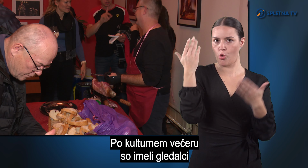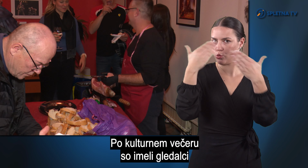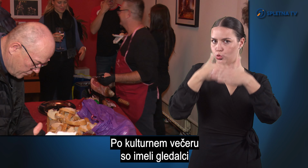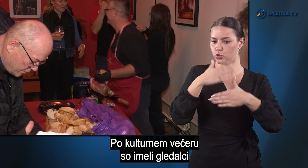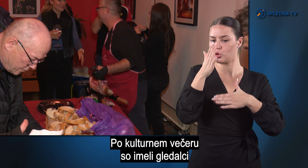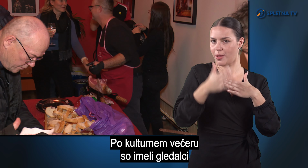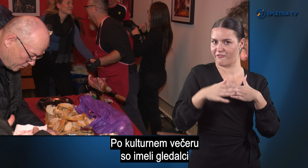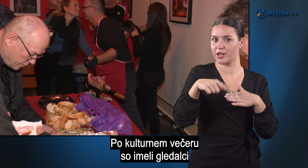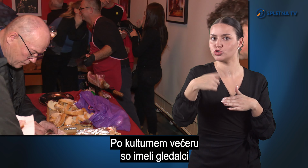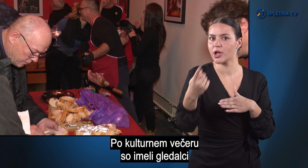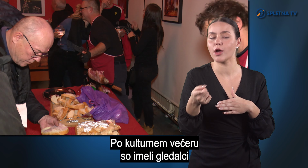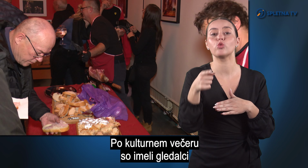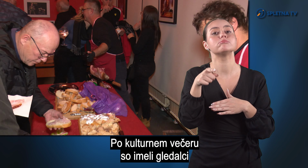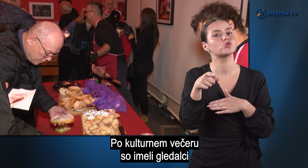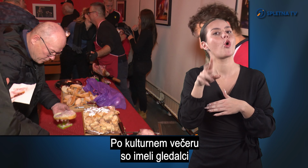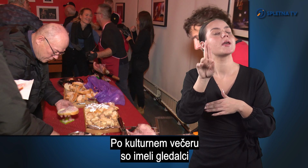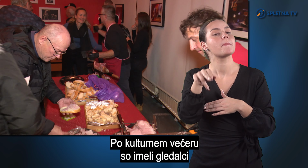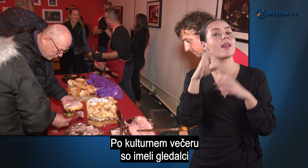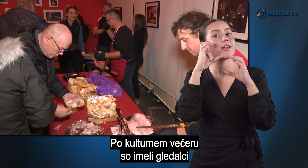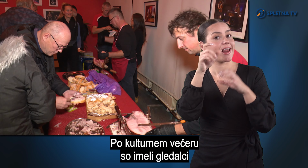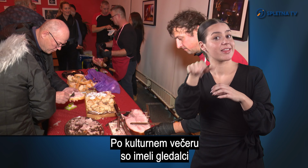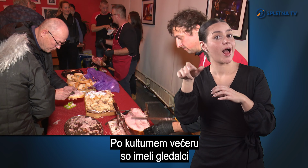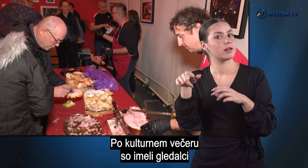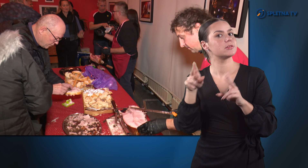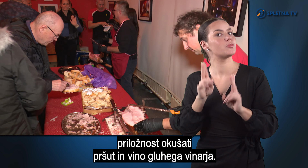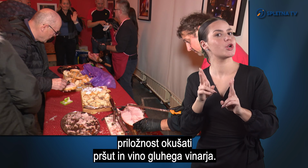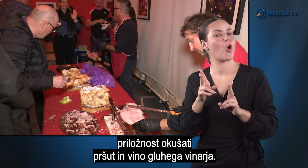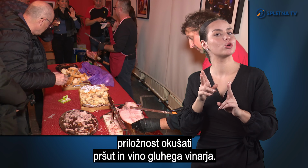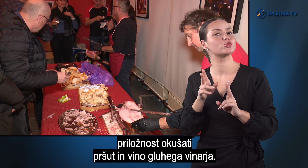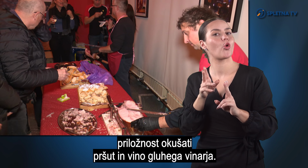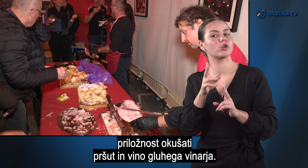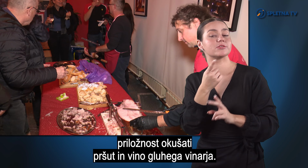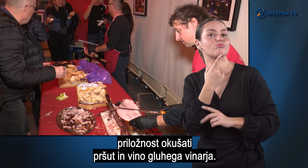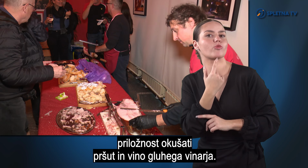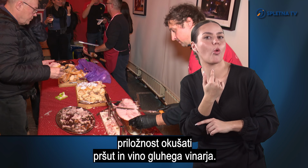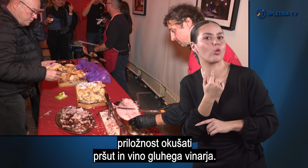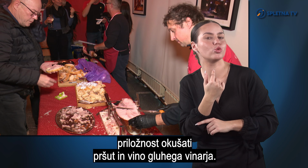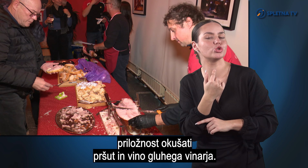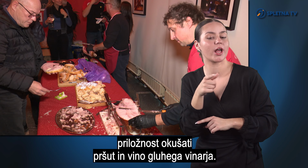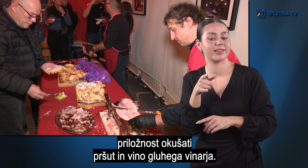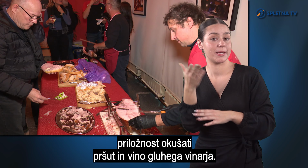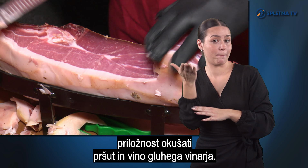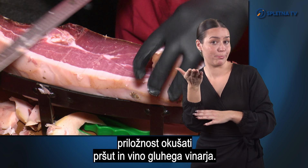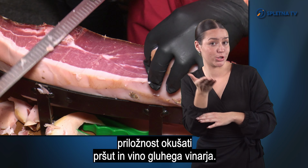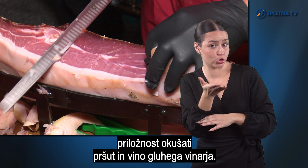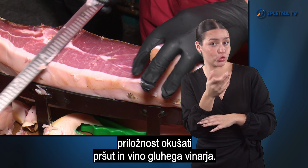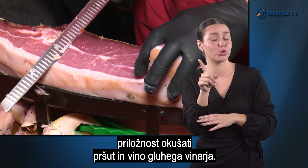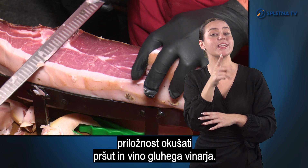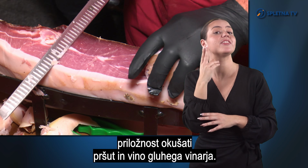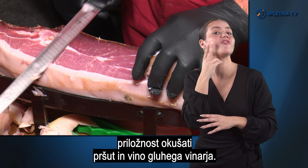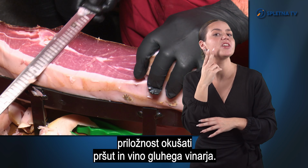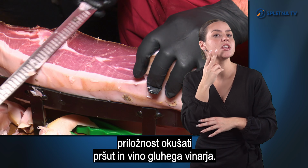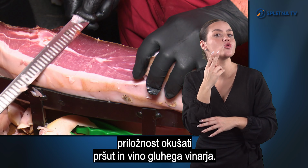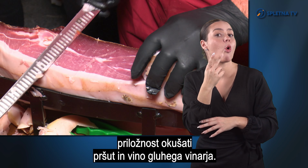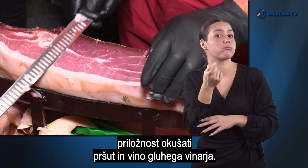kulturnem večeru so imeli gledalci priložnost okušati pršut in vino gluhega vinarja.